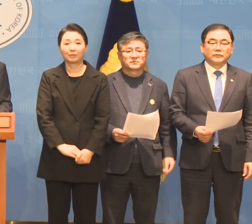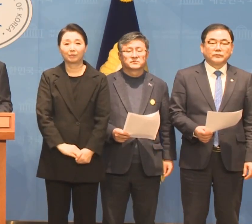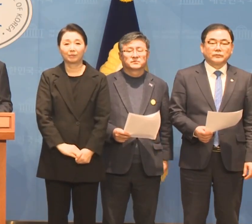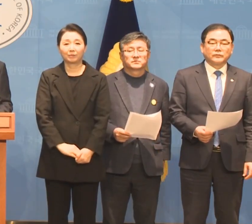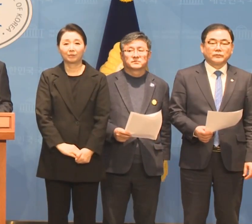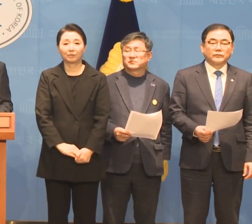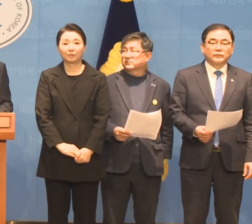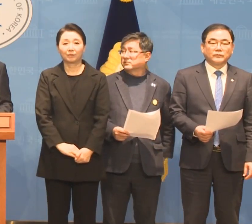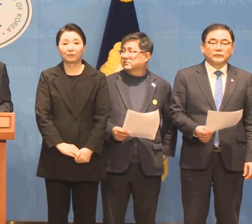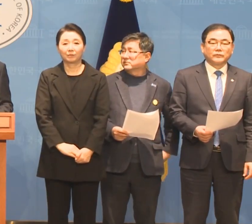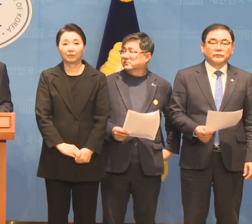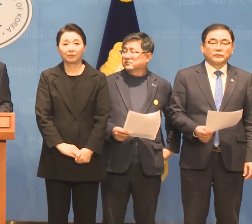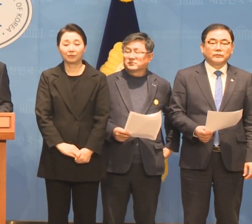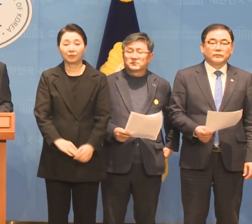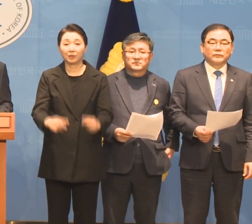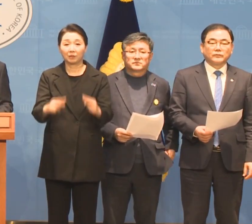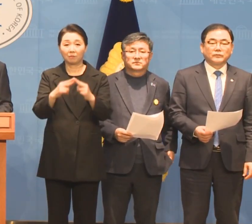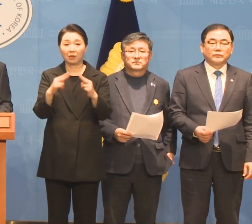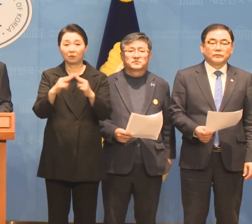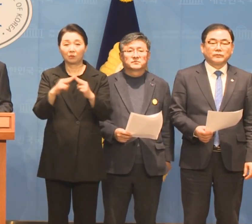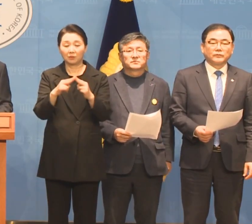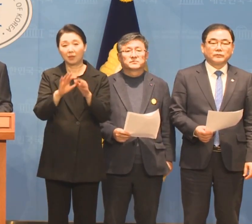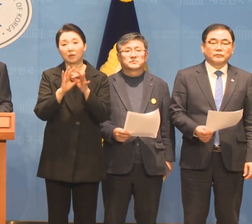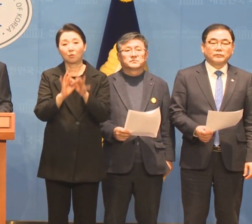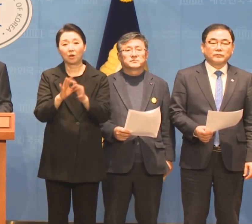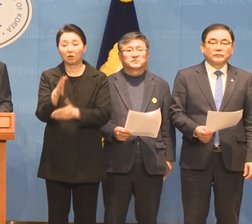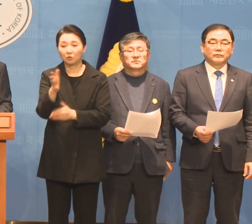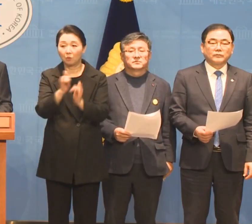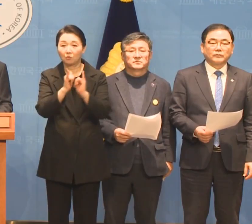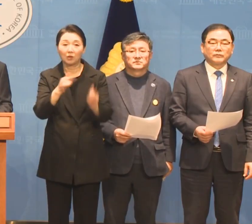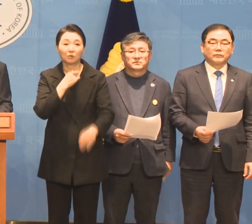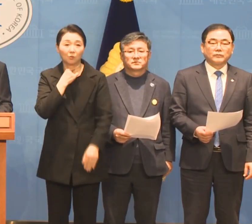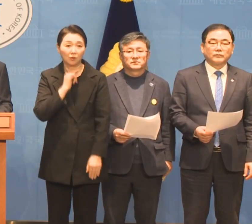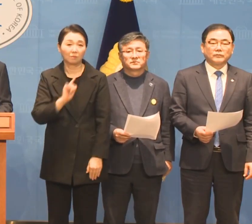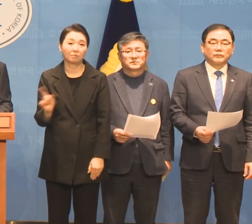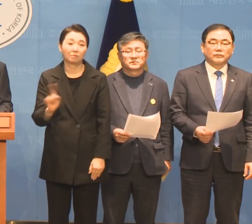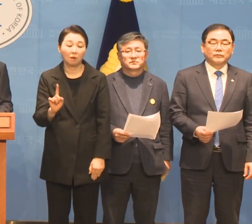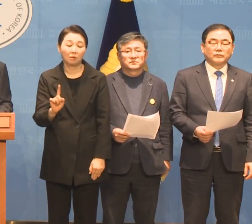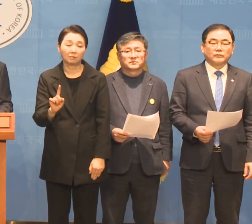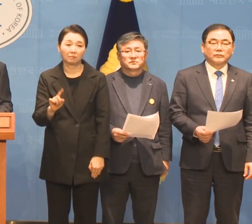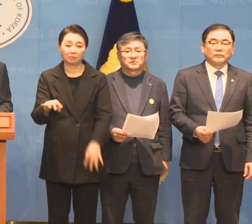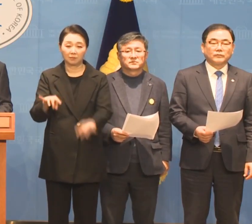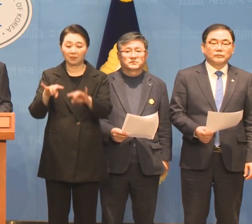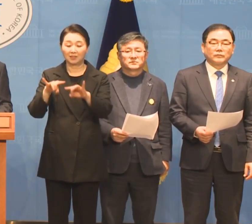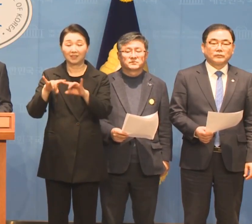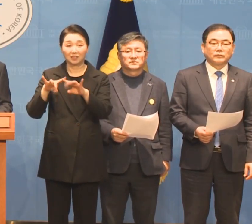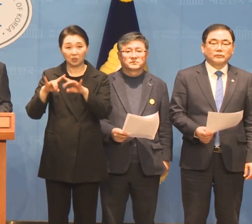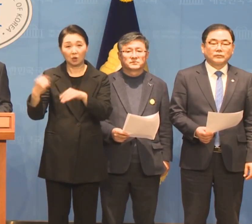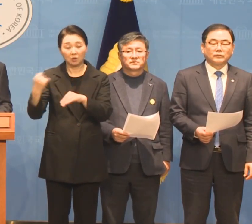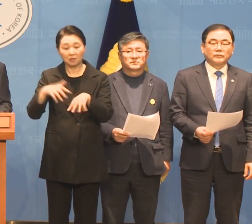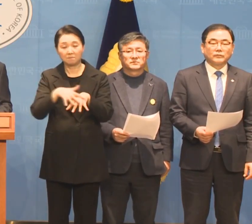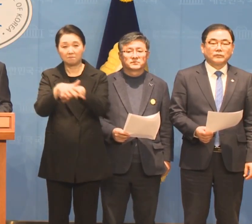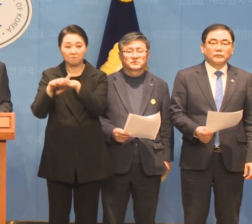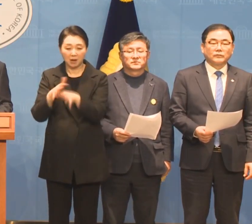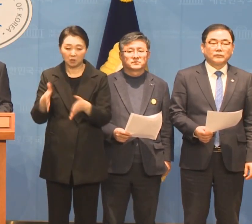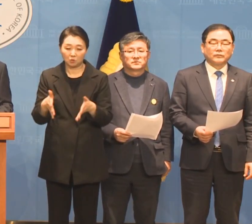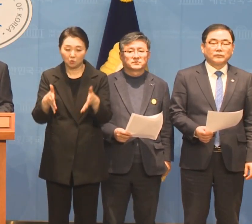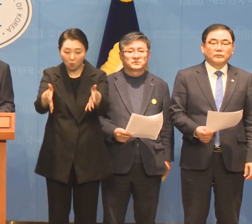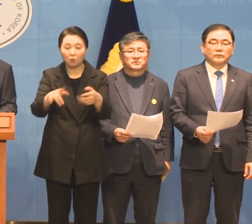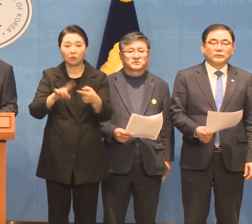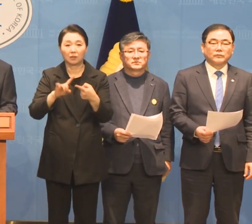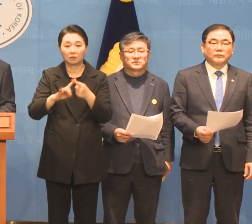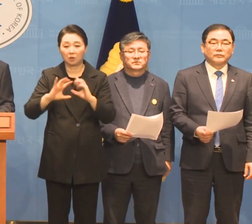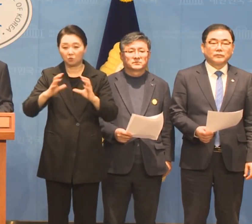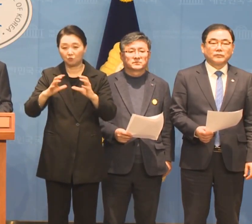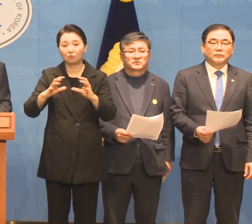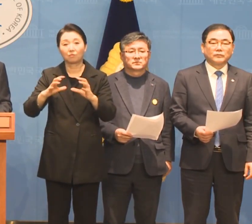그래서 반도체 산업 관련 전문가들이 요구하고 있는 전력망, 용수, 도로 등을